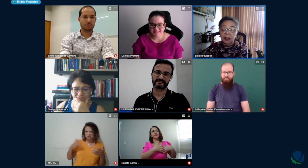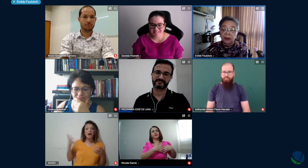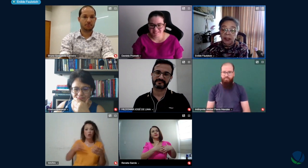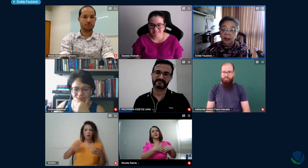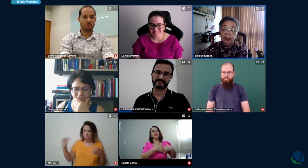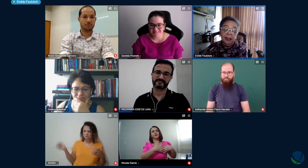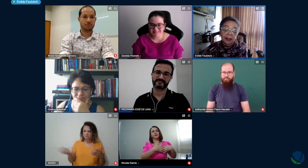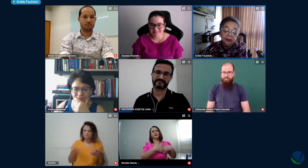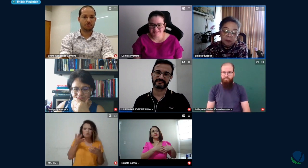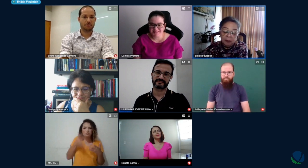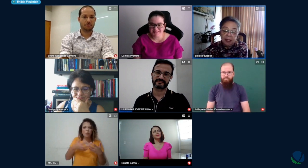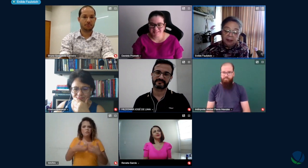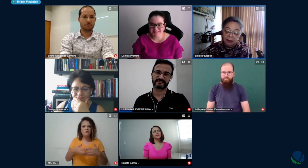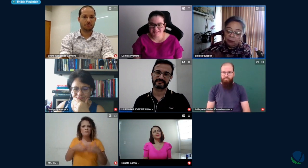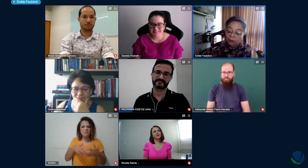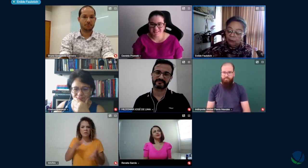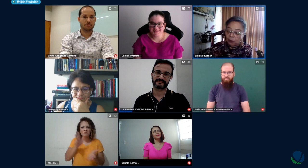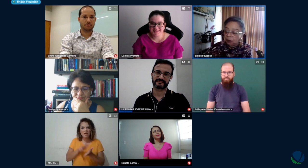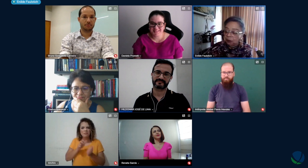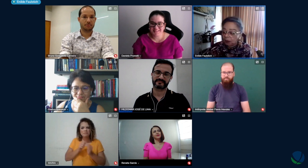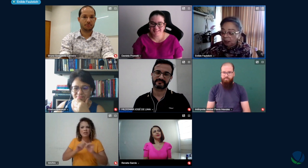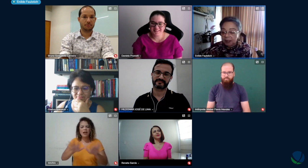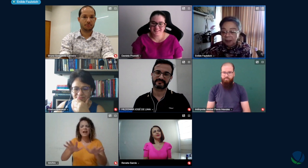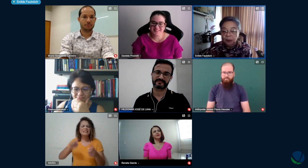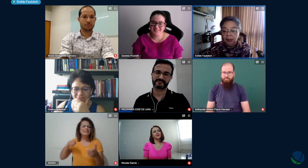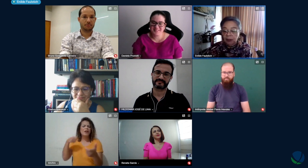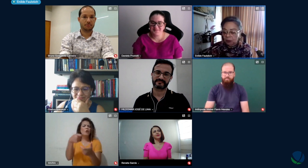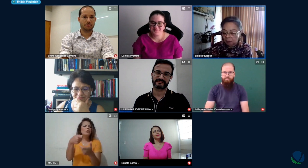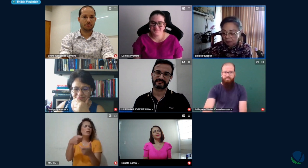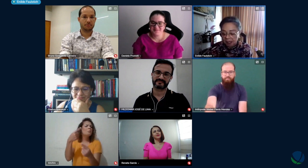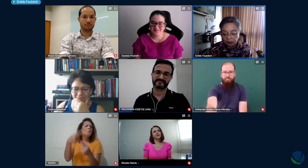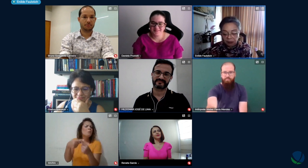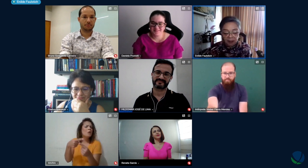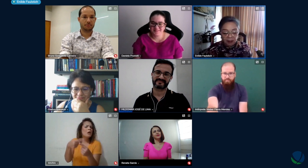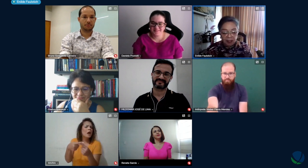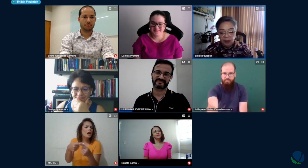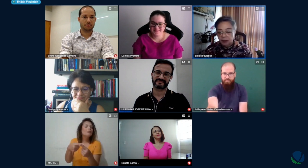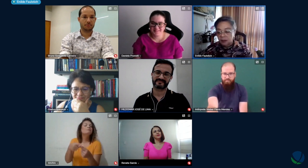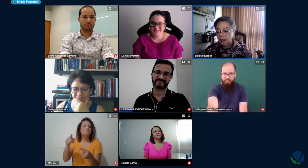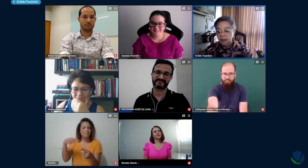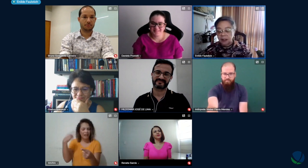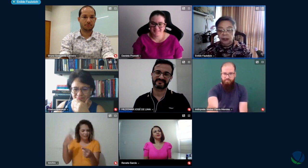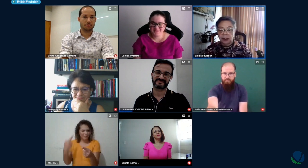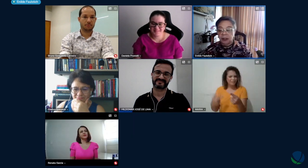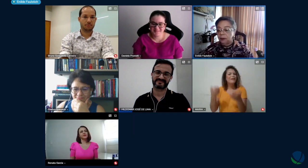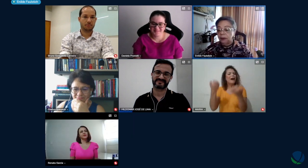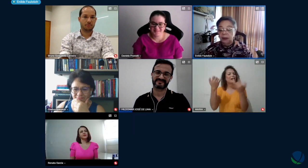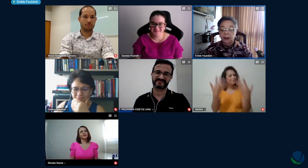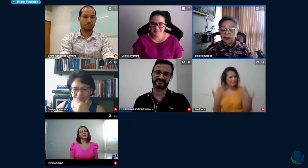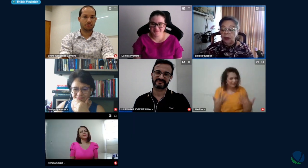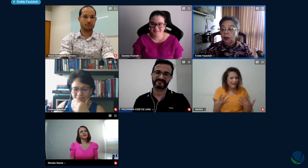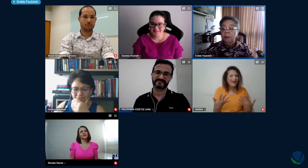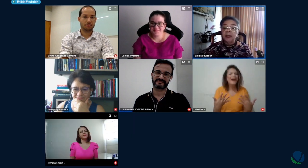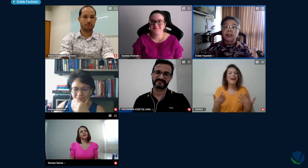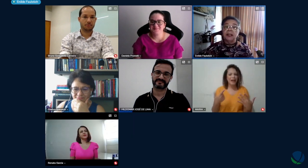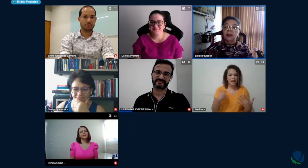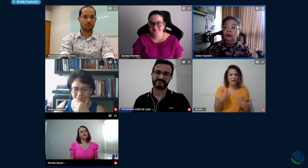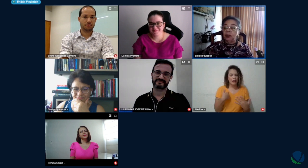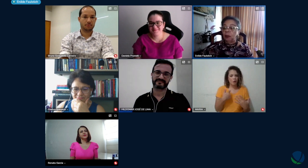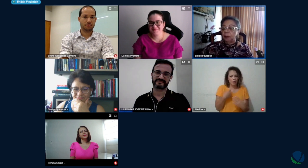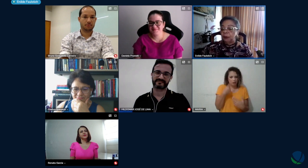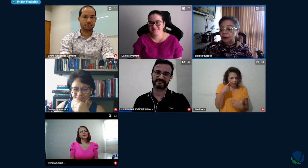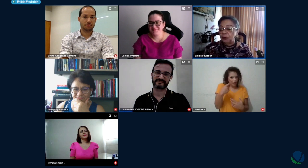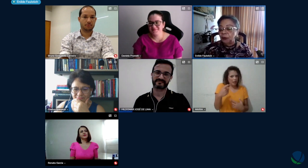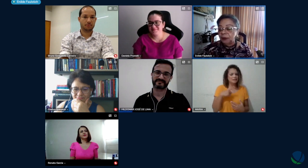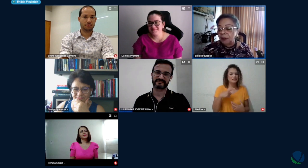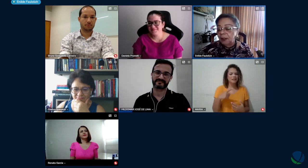Por que sinal do termo, Renata vai explicar, e eu não vou, até porque eu sou parte interessadíssima nessa questão, como